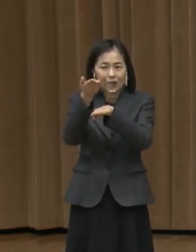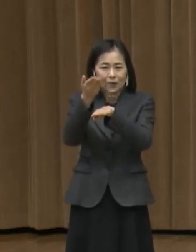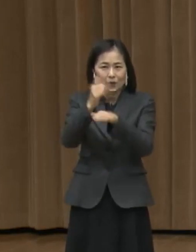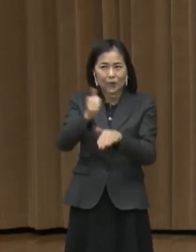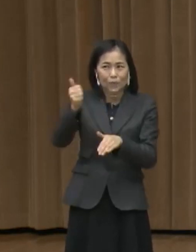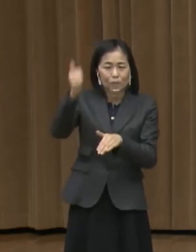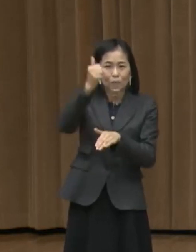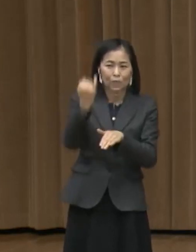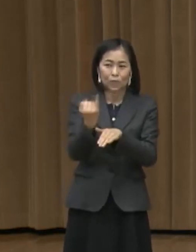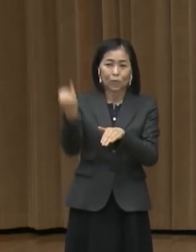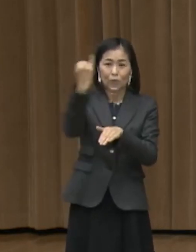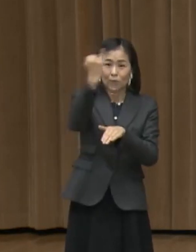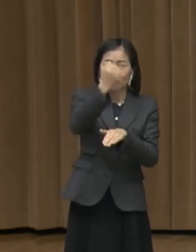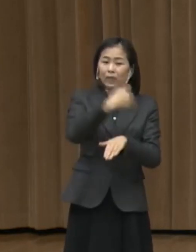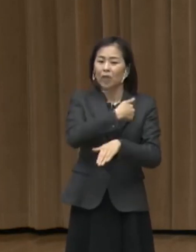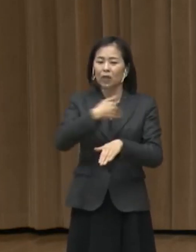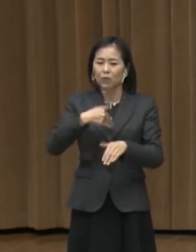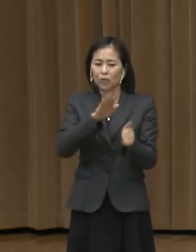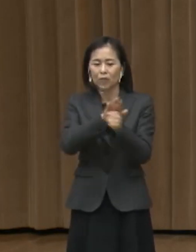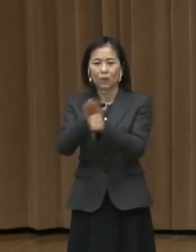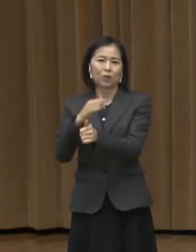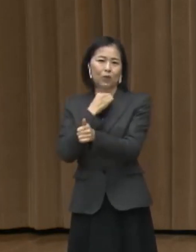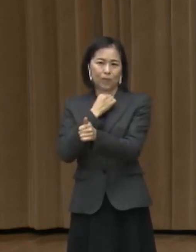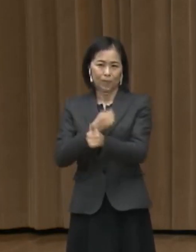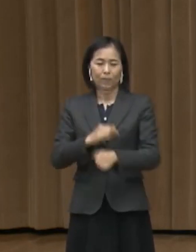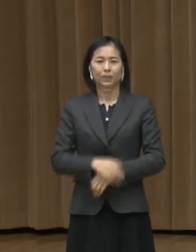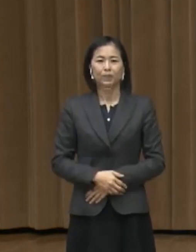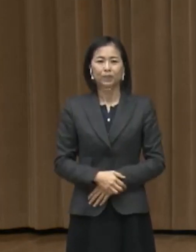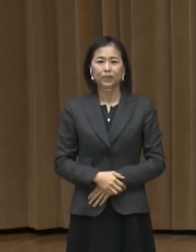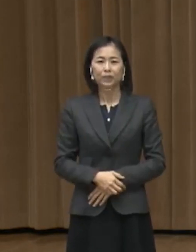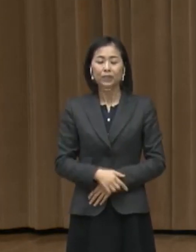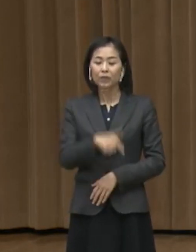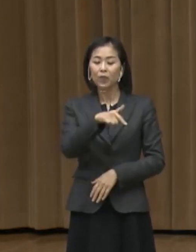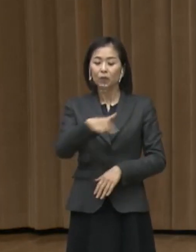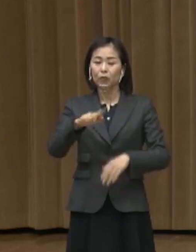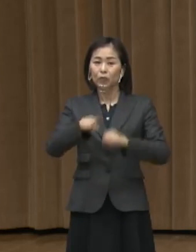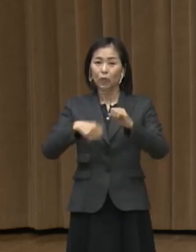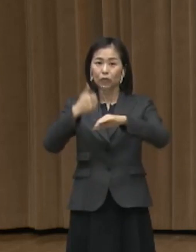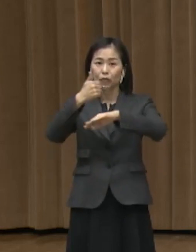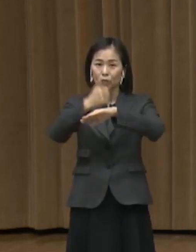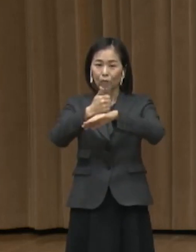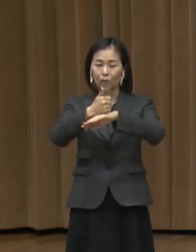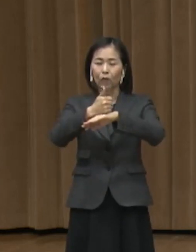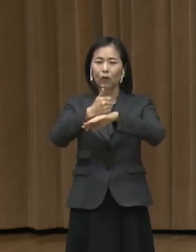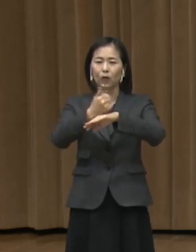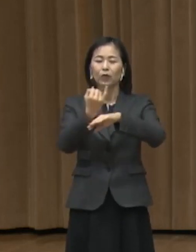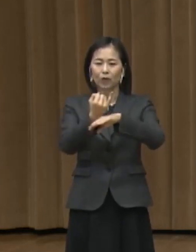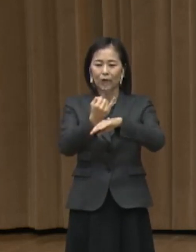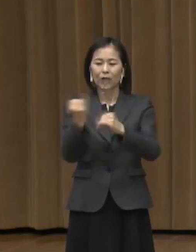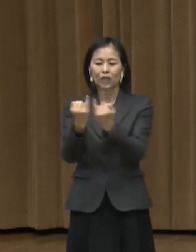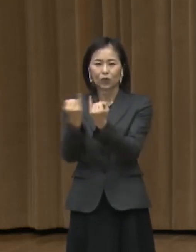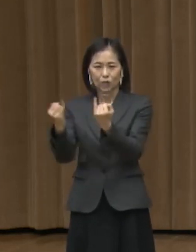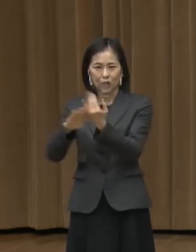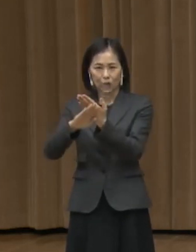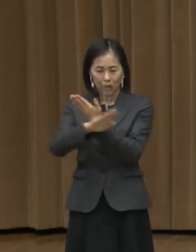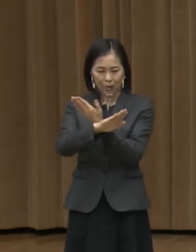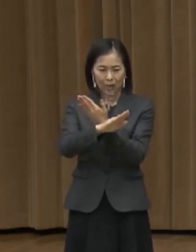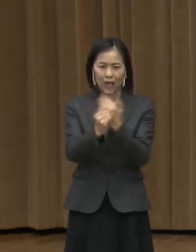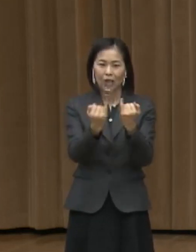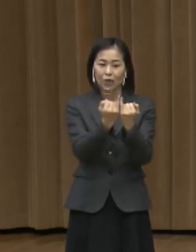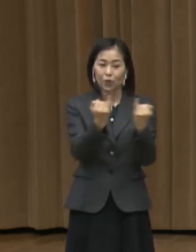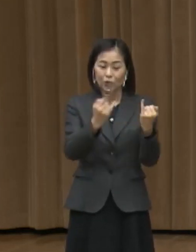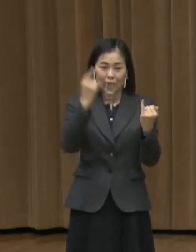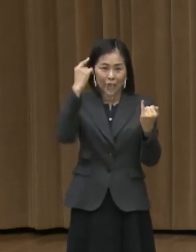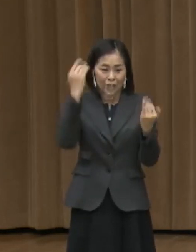極的にサポートをしていくことといたしています。部局長には女性課長をはじめとする女性職員の視